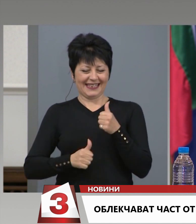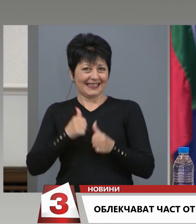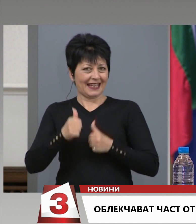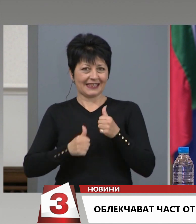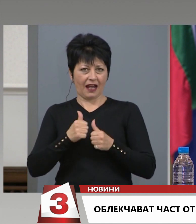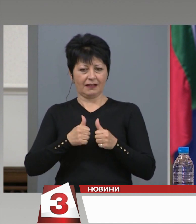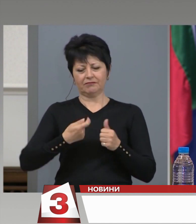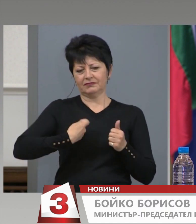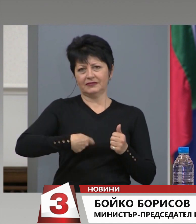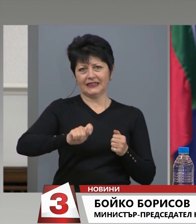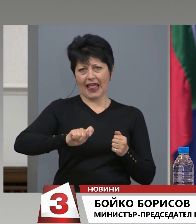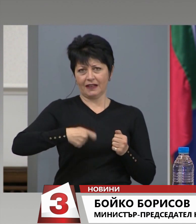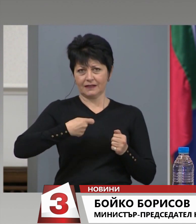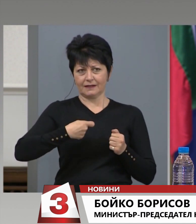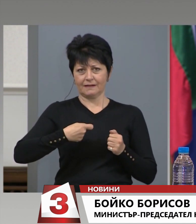спортове. Тенис на корт,